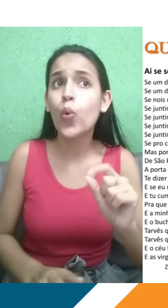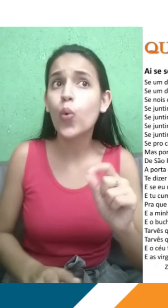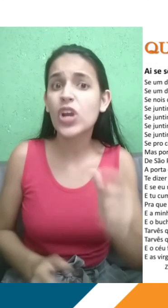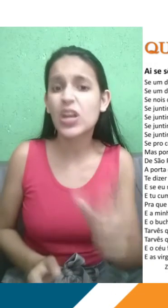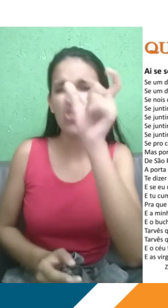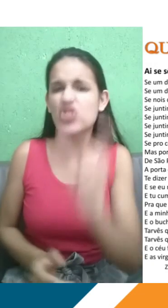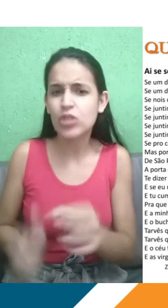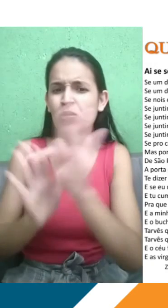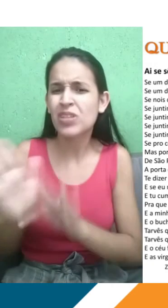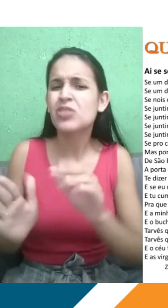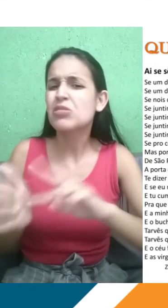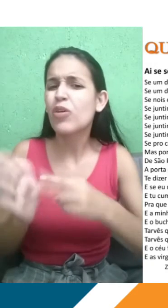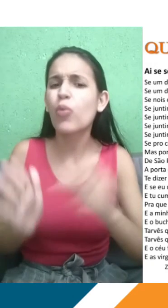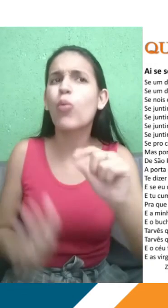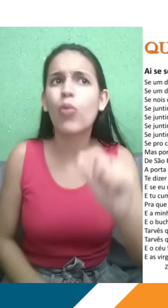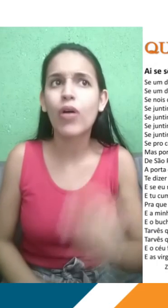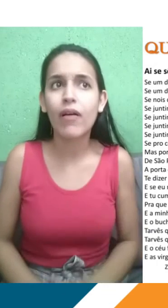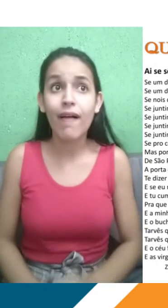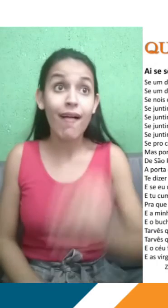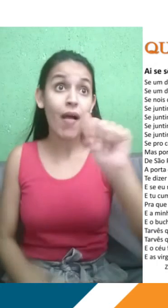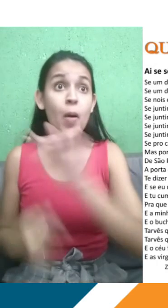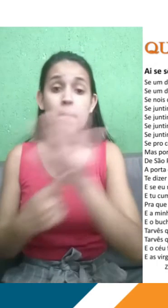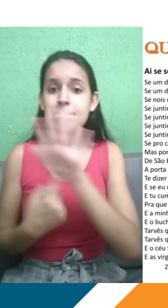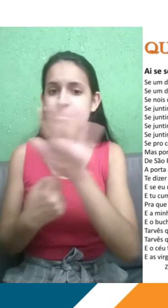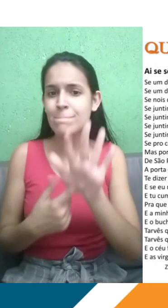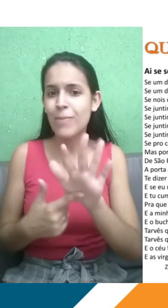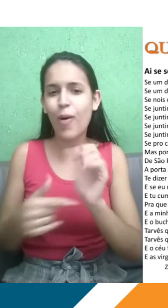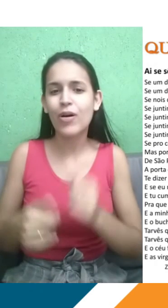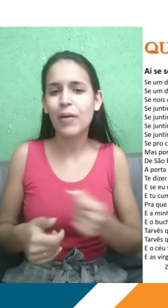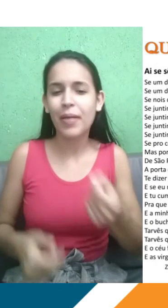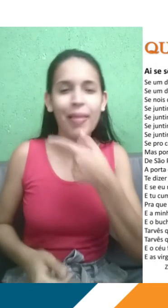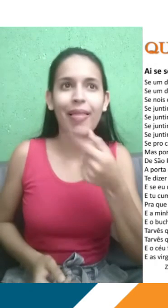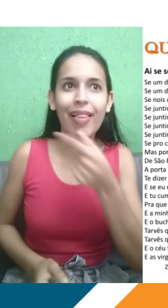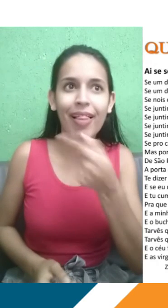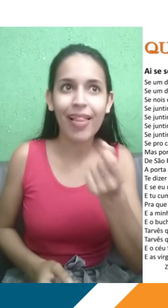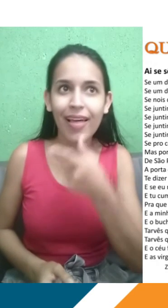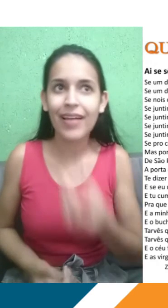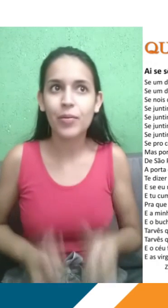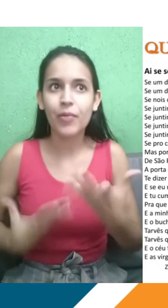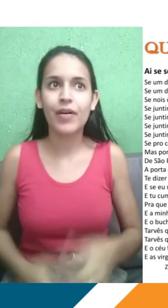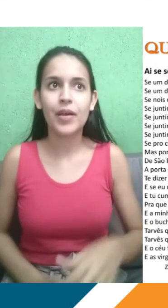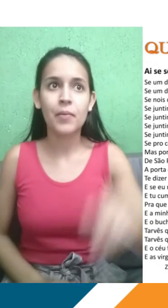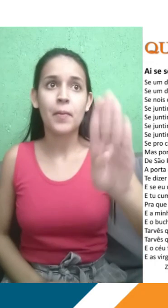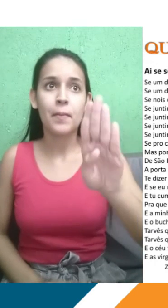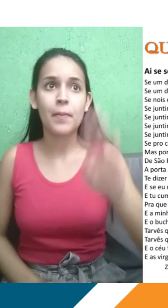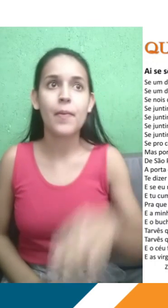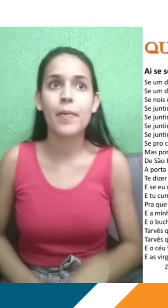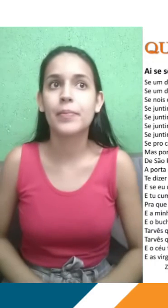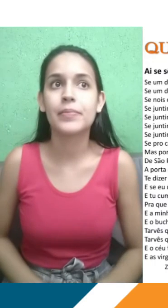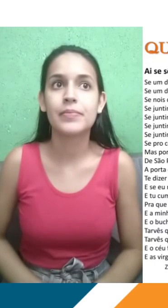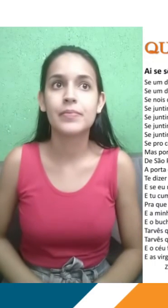cordel, que se fortaleceu muito no Brasil, principalmente na região Nordeste. O cordel ficou conhecido como uma